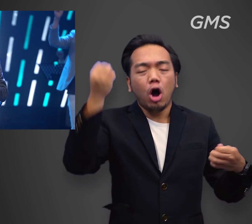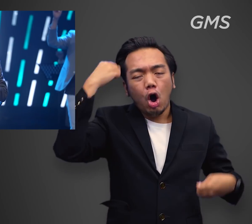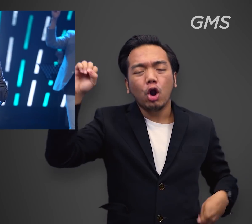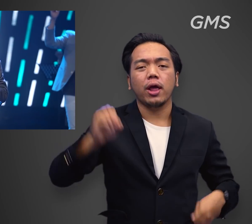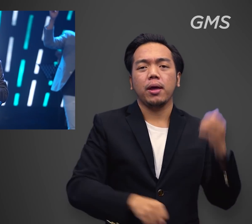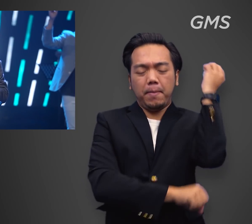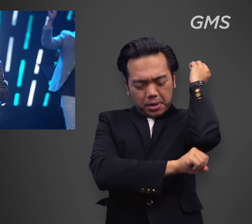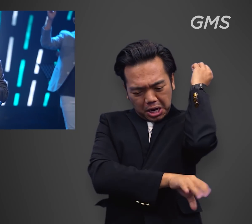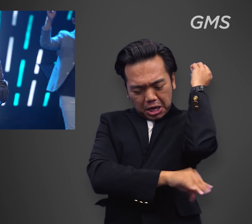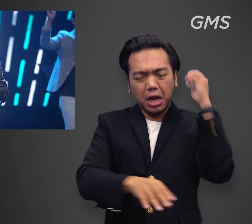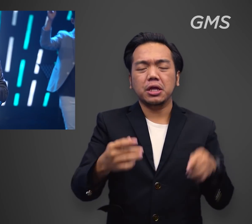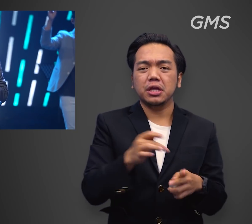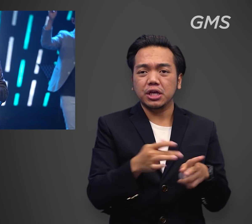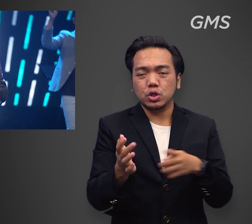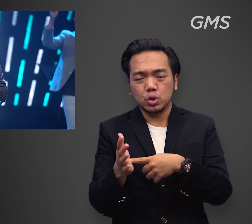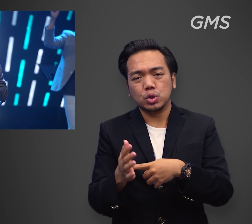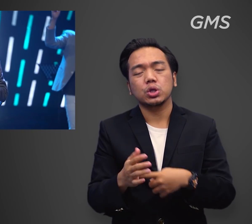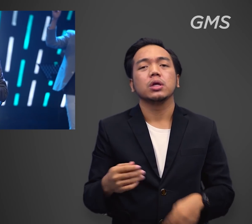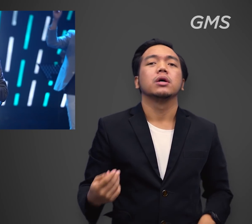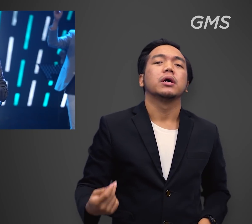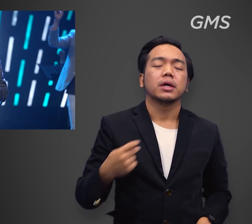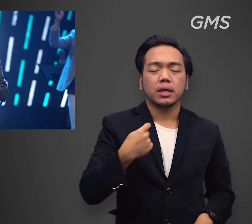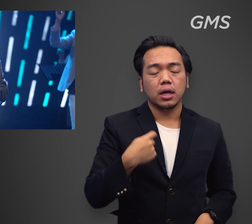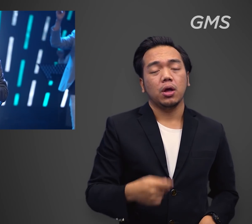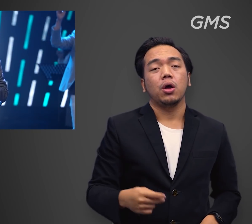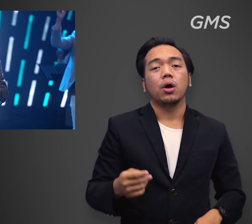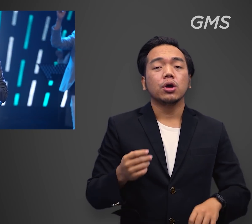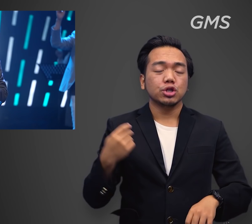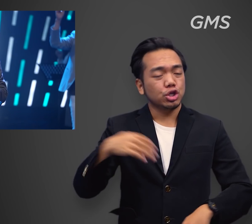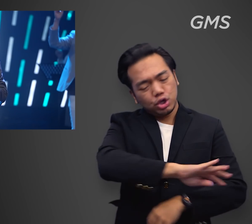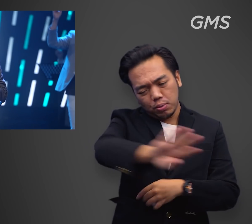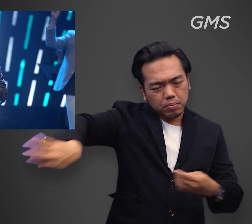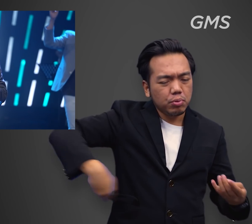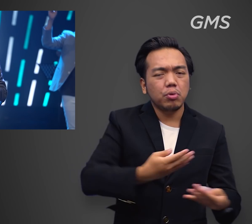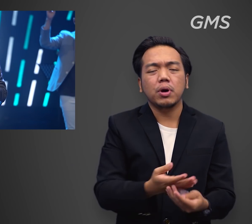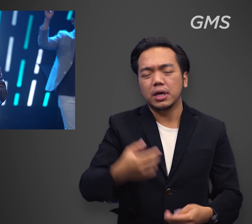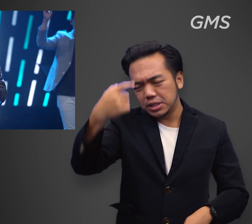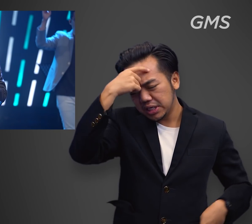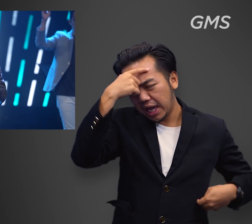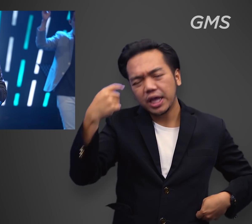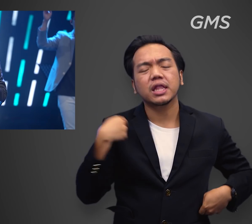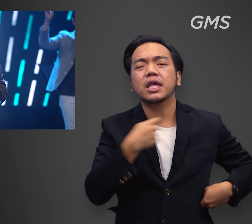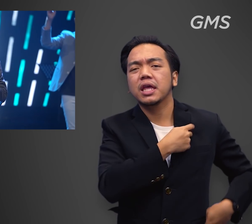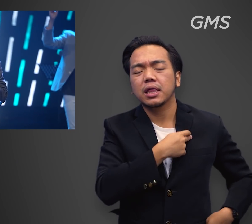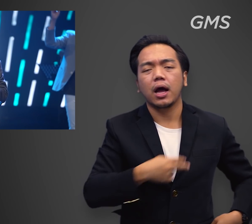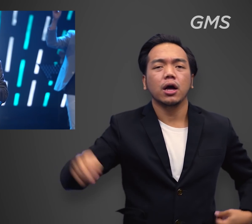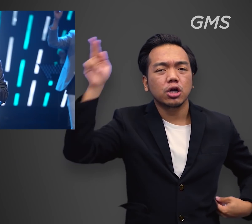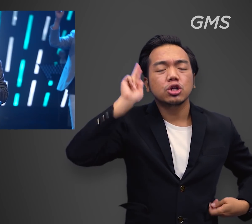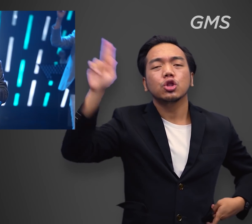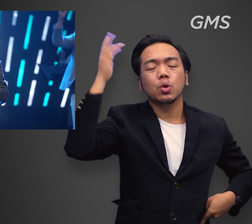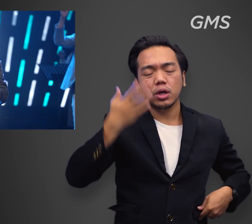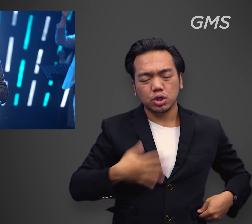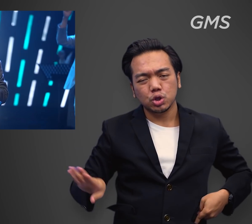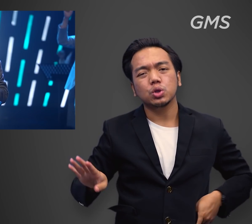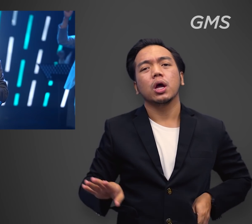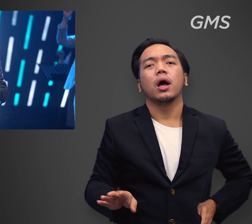bilur-bilurnya, oleh luka-luka Tuhan Yesus. Semua sakit penyakit kita sudah ditanggungnya. Sehingga